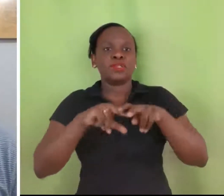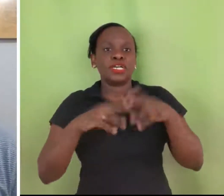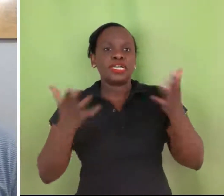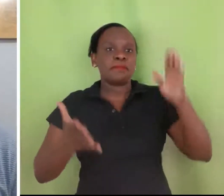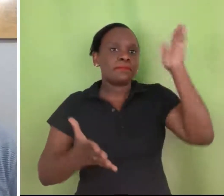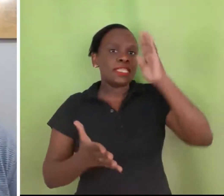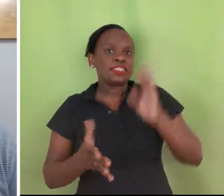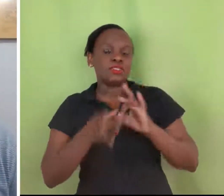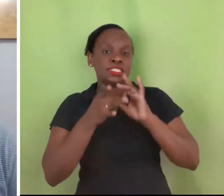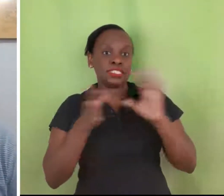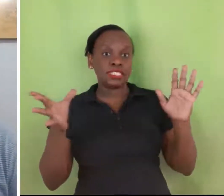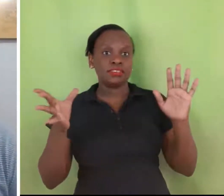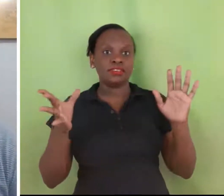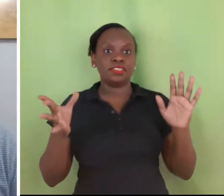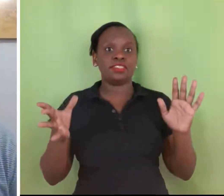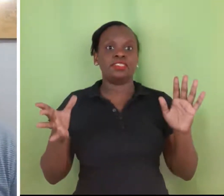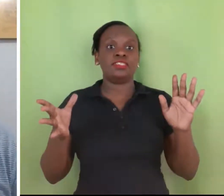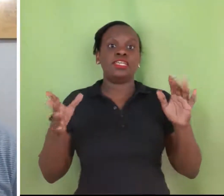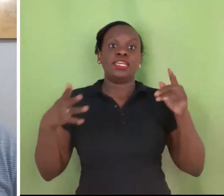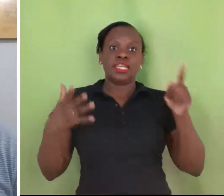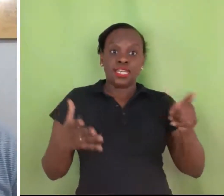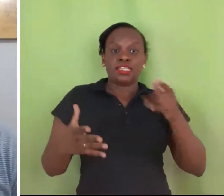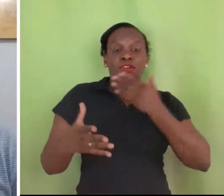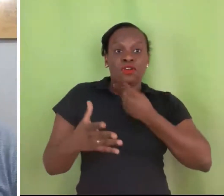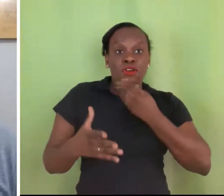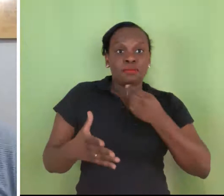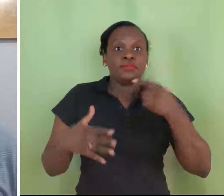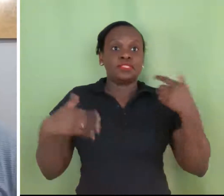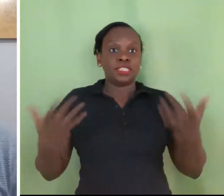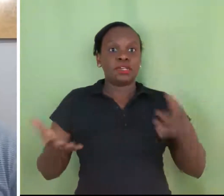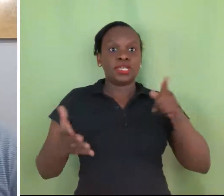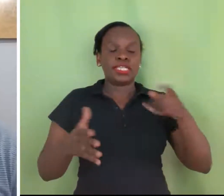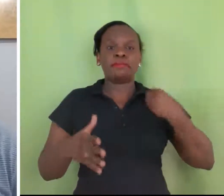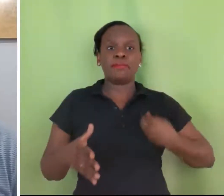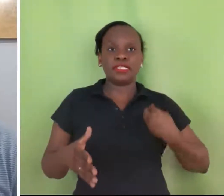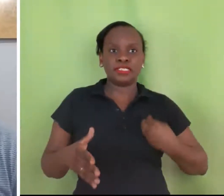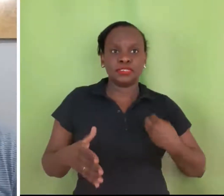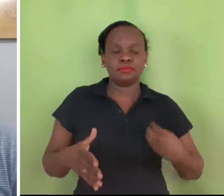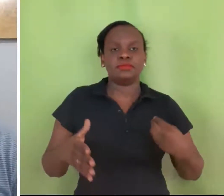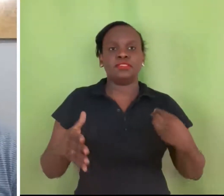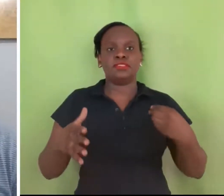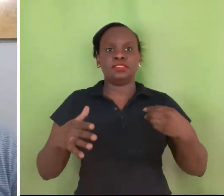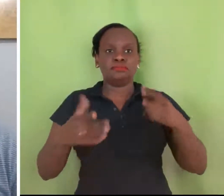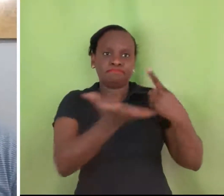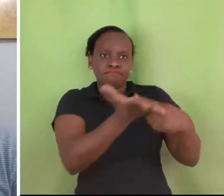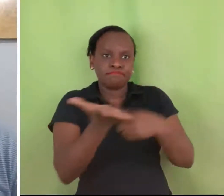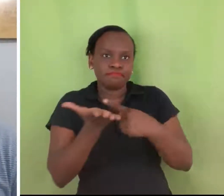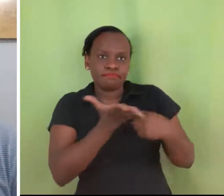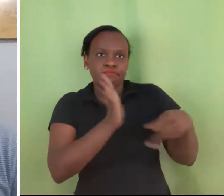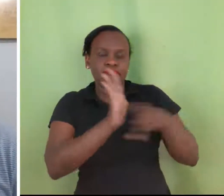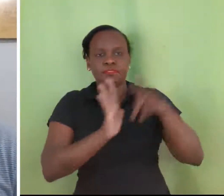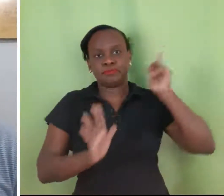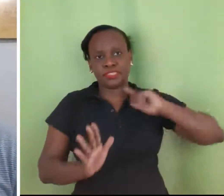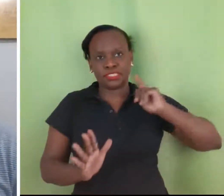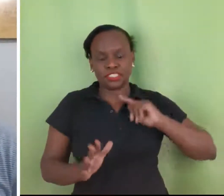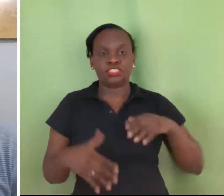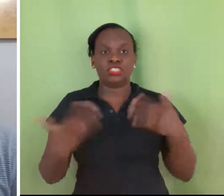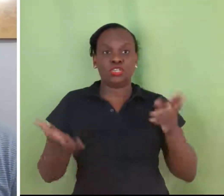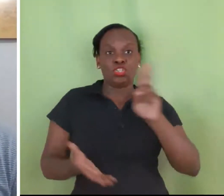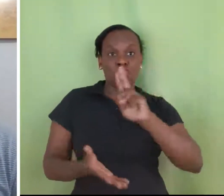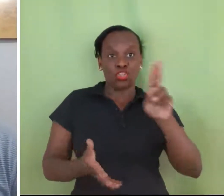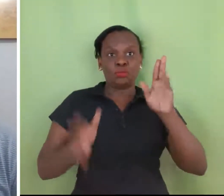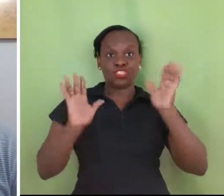do Brasil, né? Esse personagem, então, ele participou, né, da Conjuração Mineira. Como o nome já